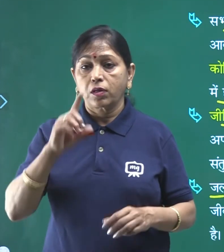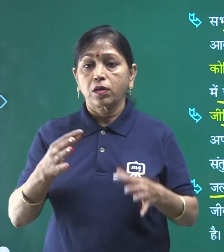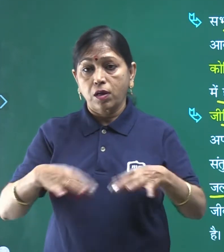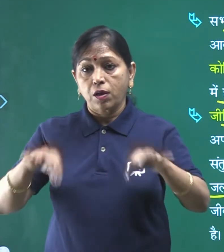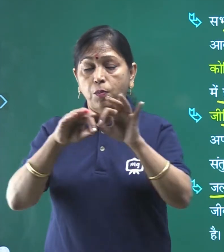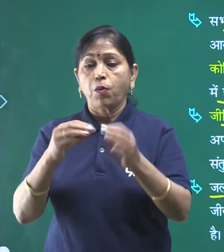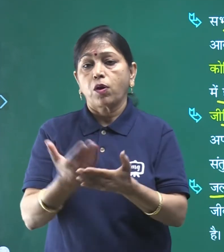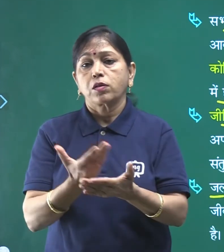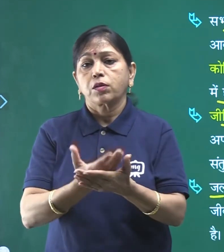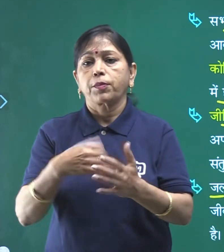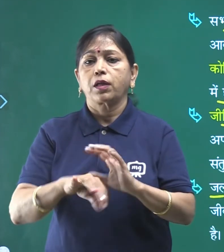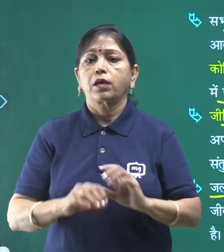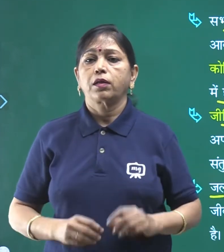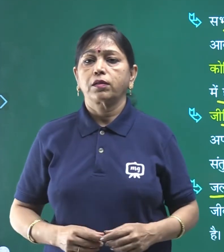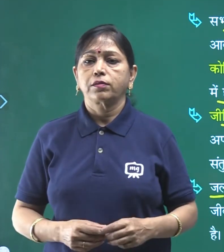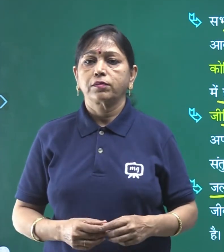है